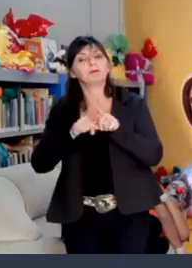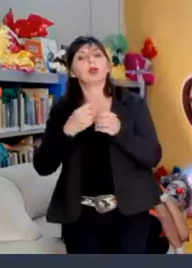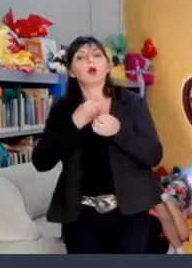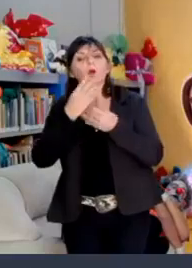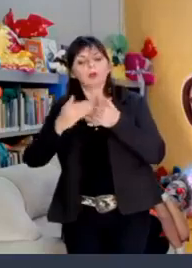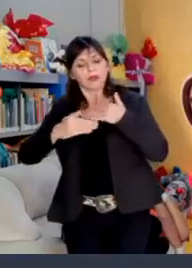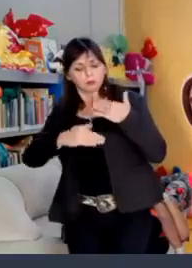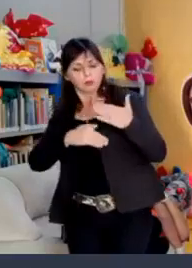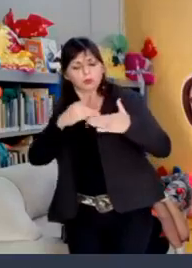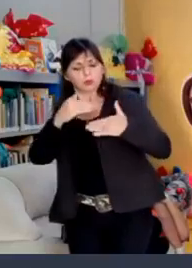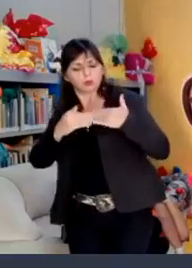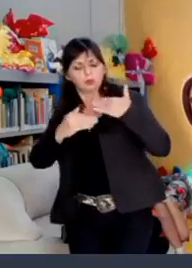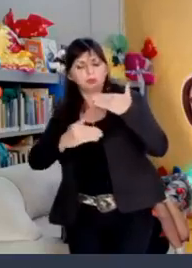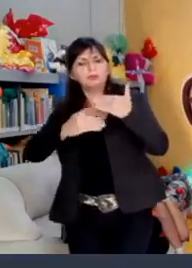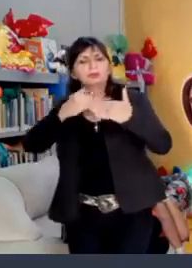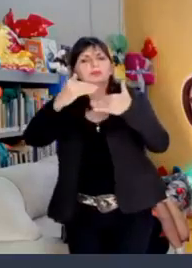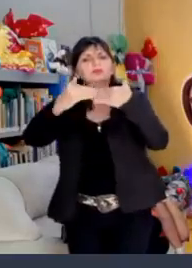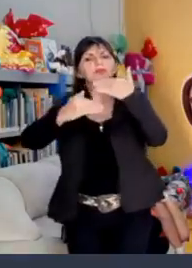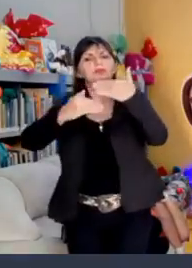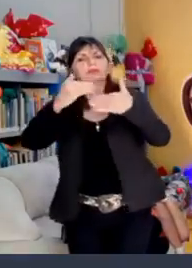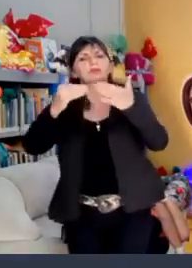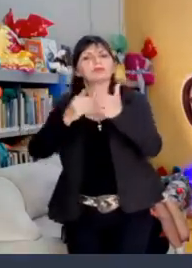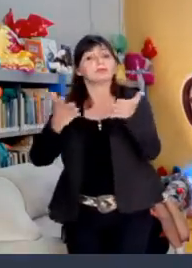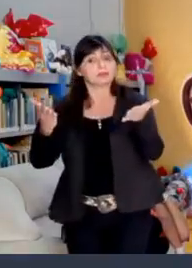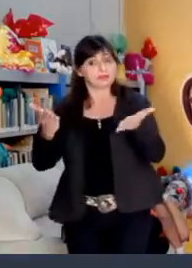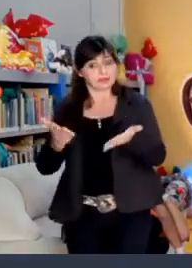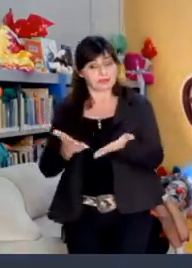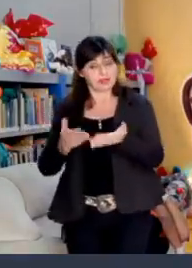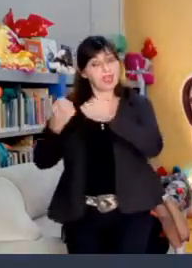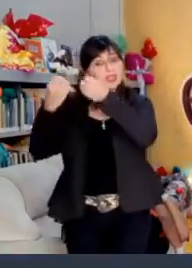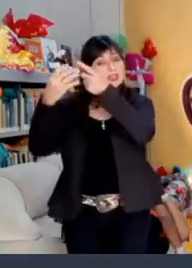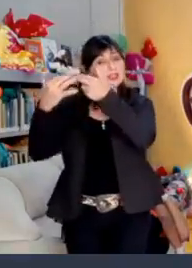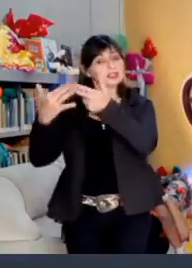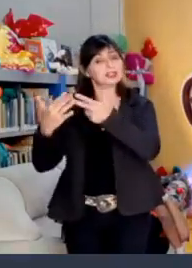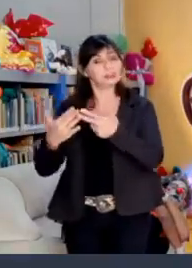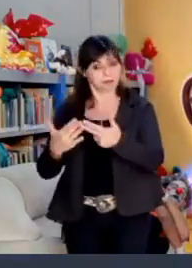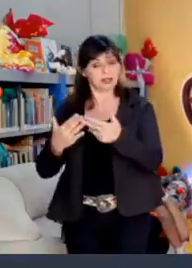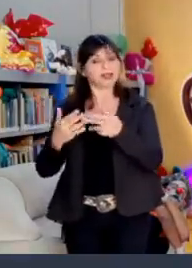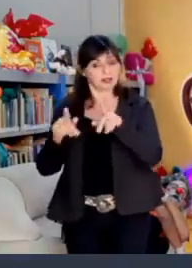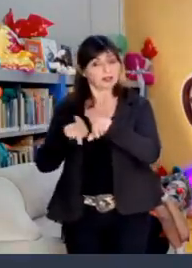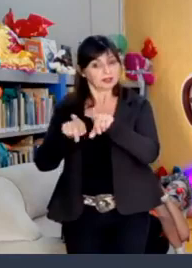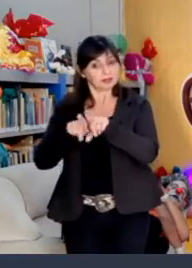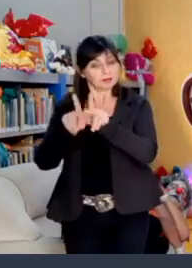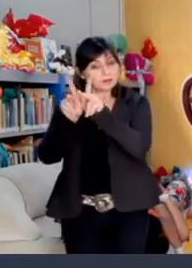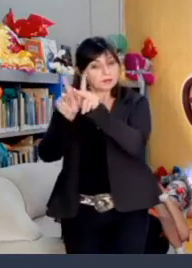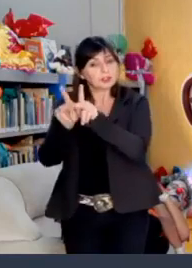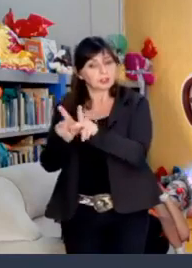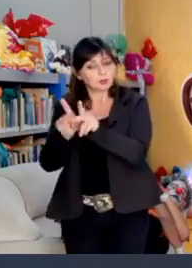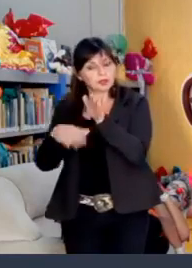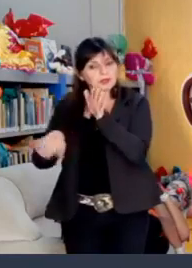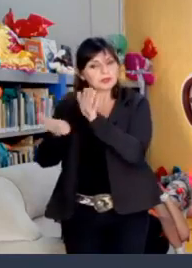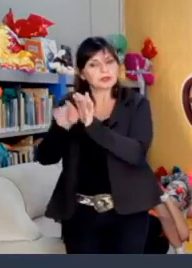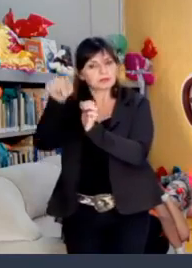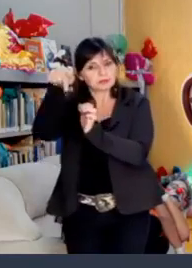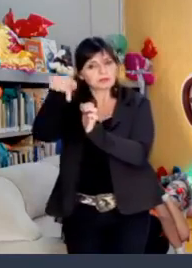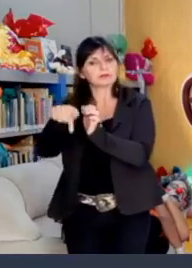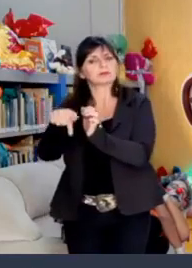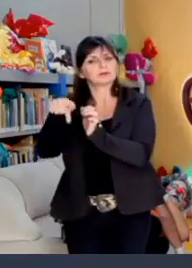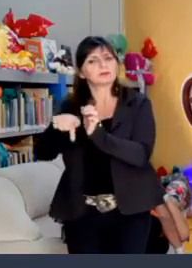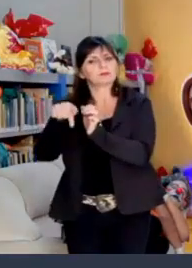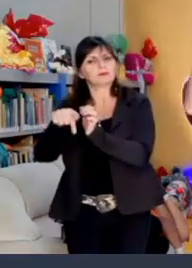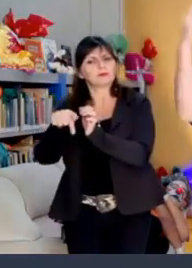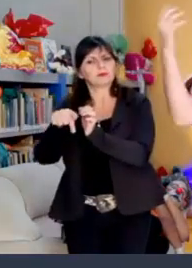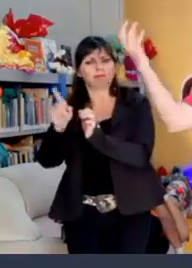trajetória e ele explica, então, também que as pessoas que vieram para cá, elas não